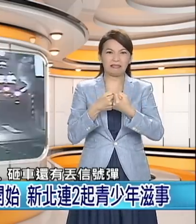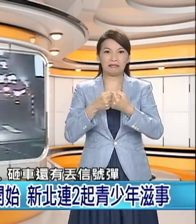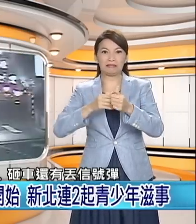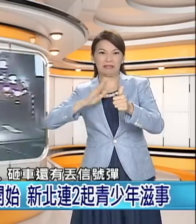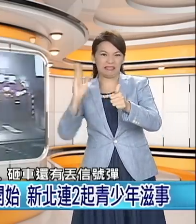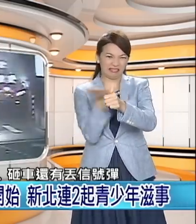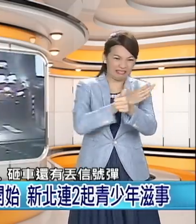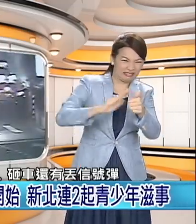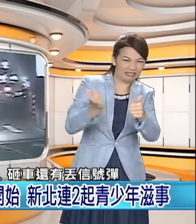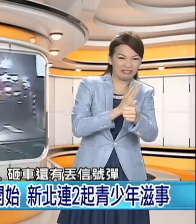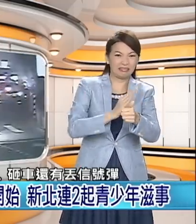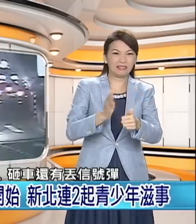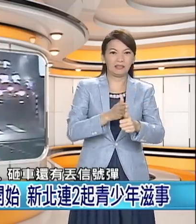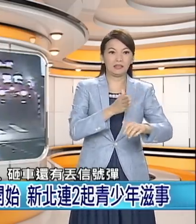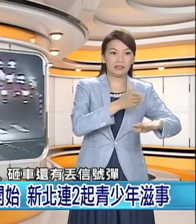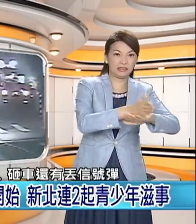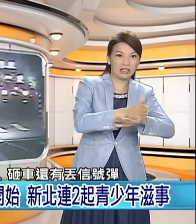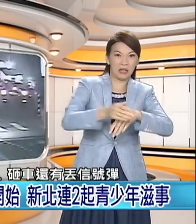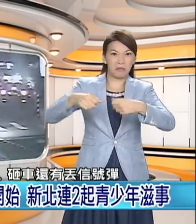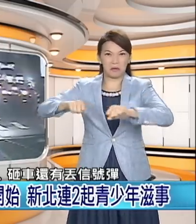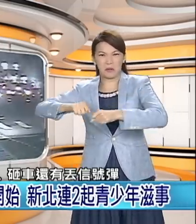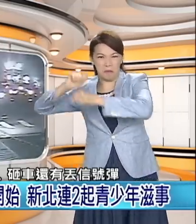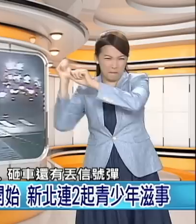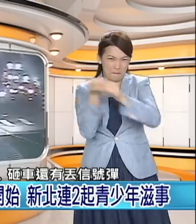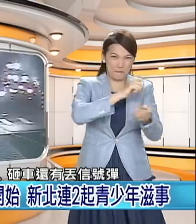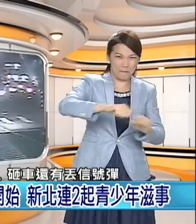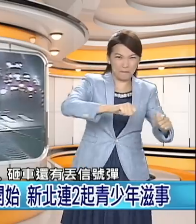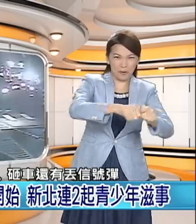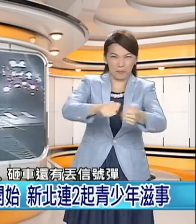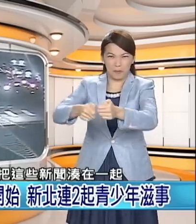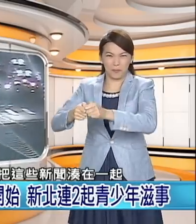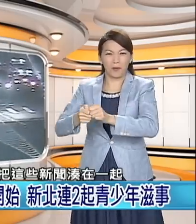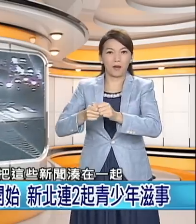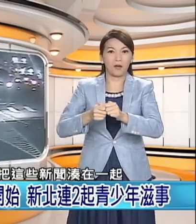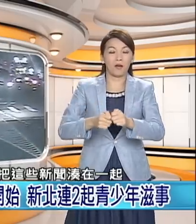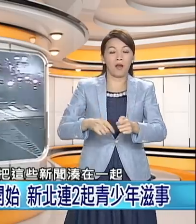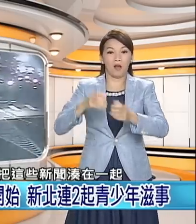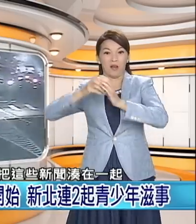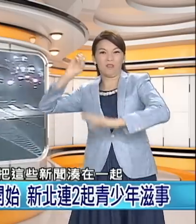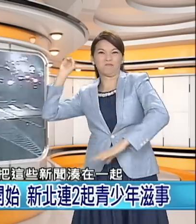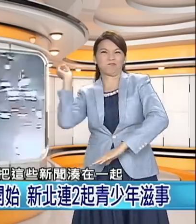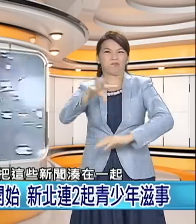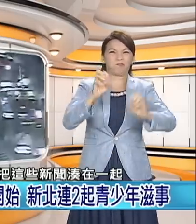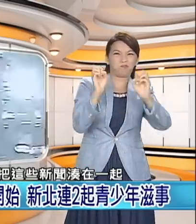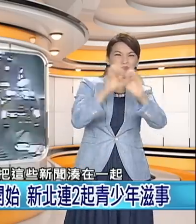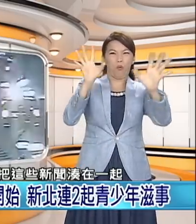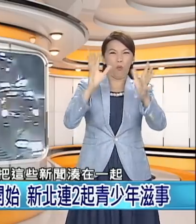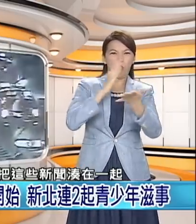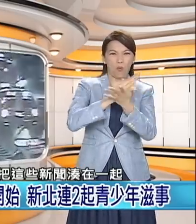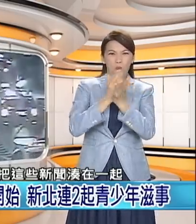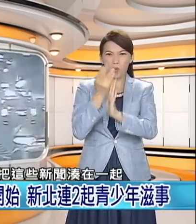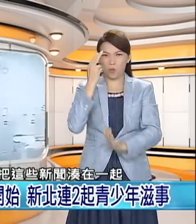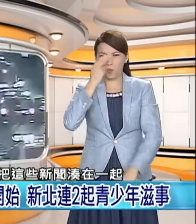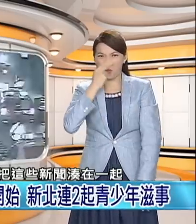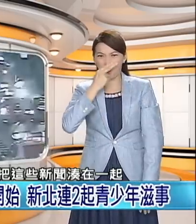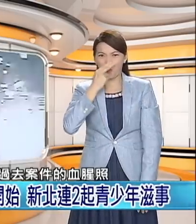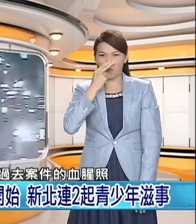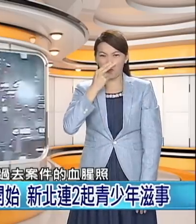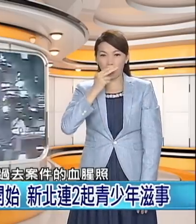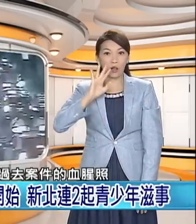人、砸车，还有丢信号弹。但是有网友把这些新闻凑在一起，还附上了过